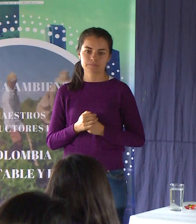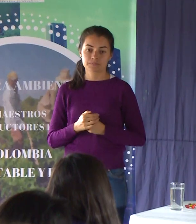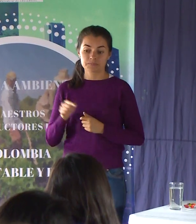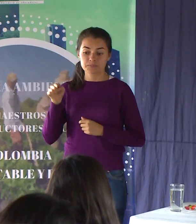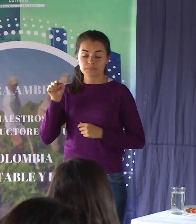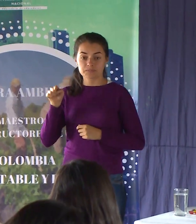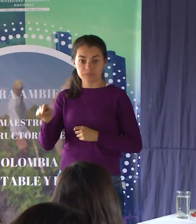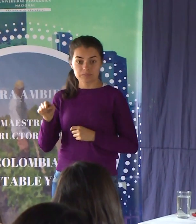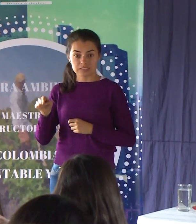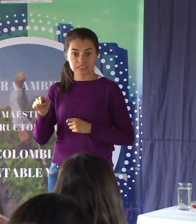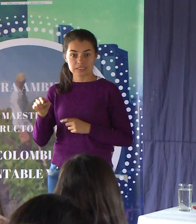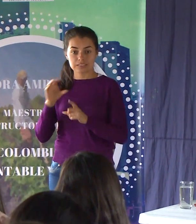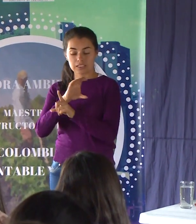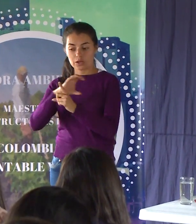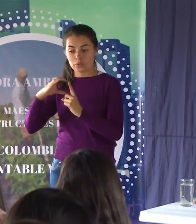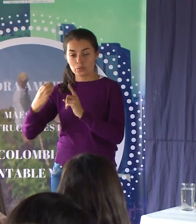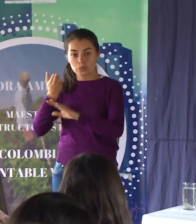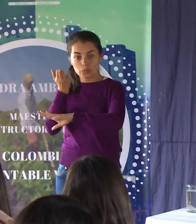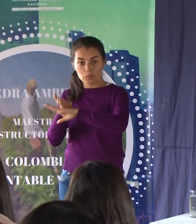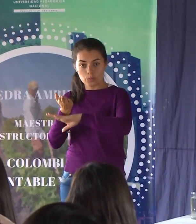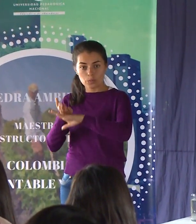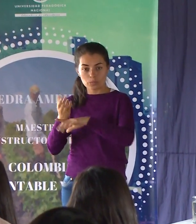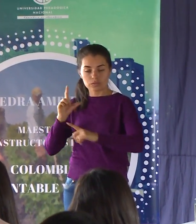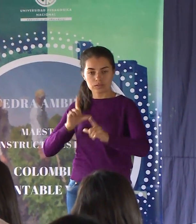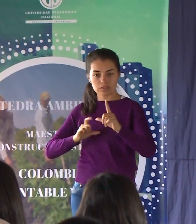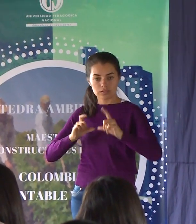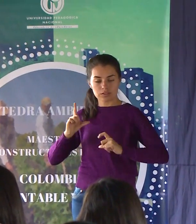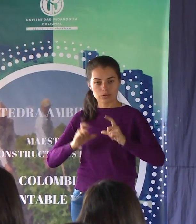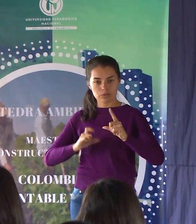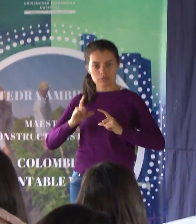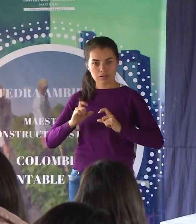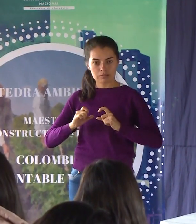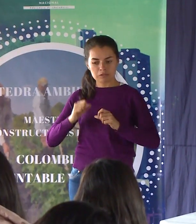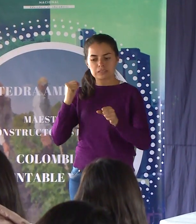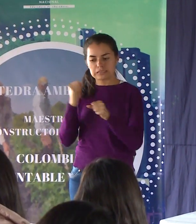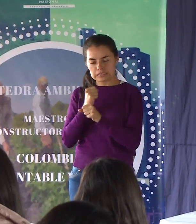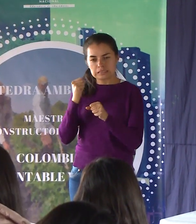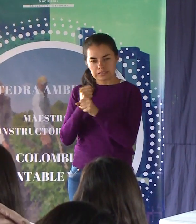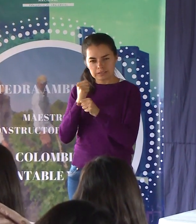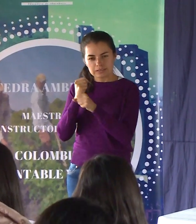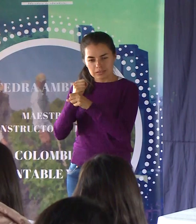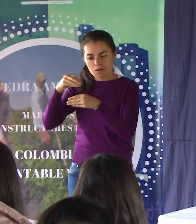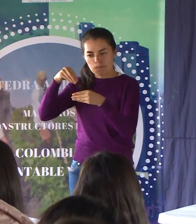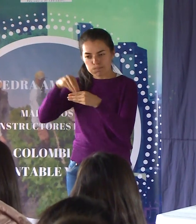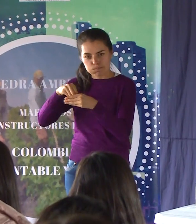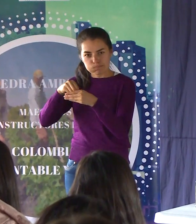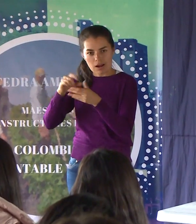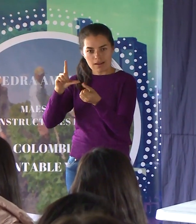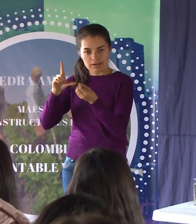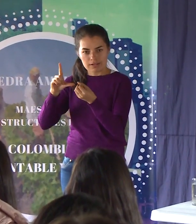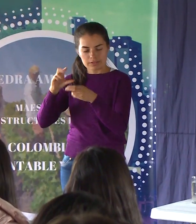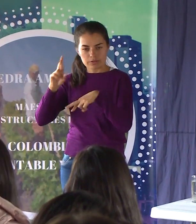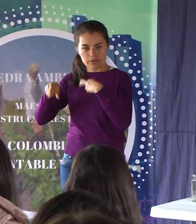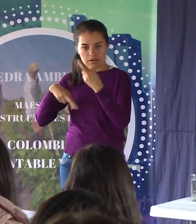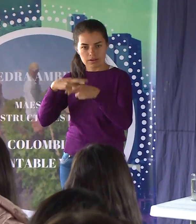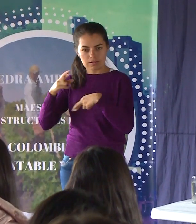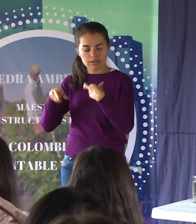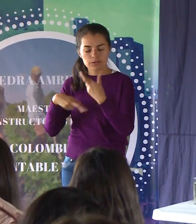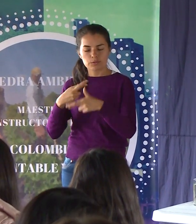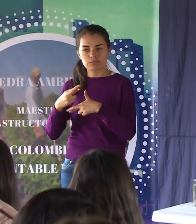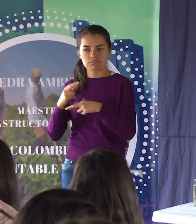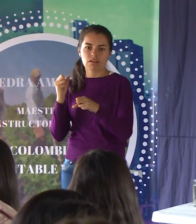perspectiva. Esta perspectiva la que se ha venido desarrollando, hemos venido trabajando al interior de la licenciatura, no es una propuesta terminada ni